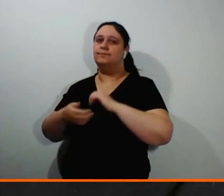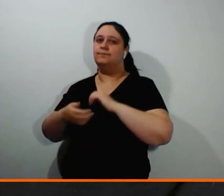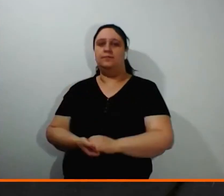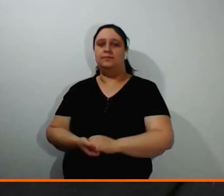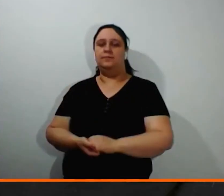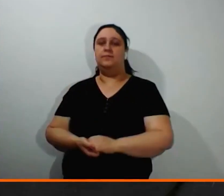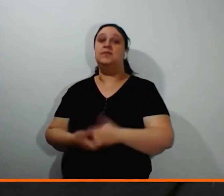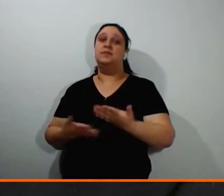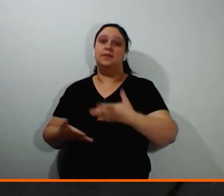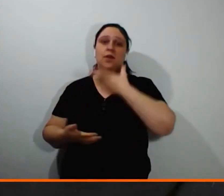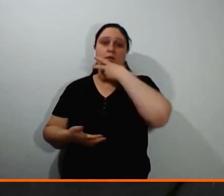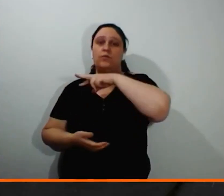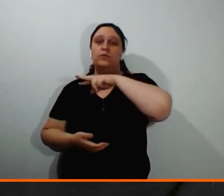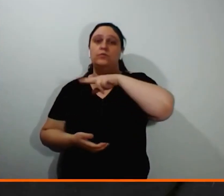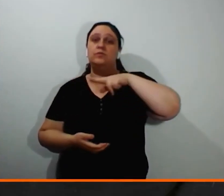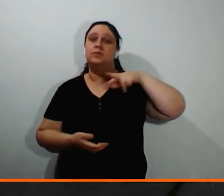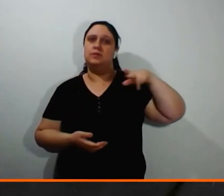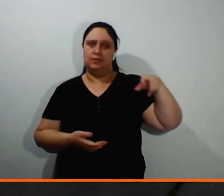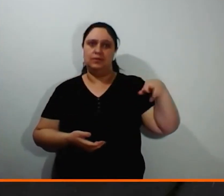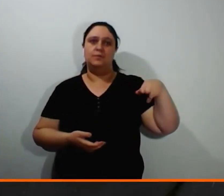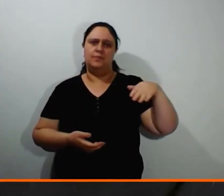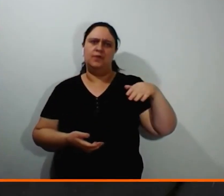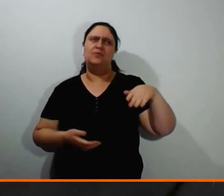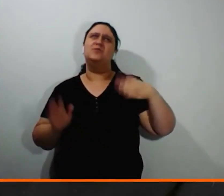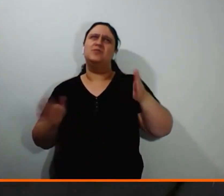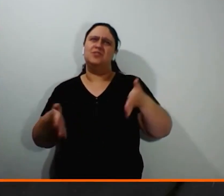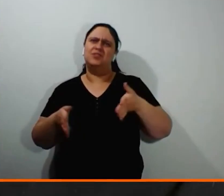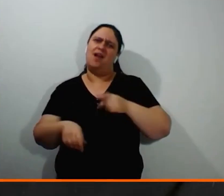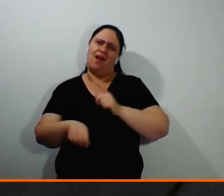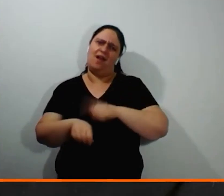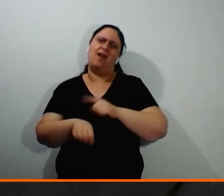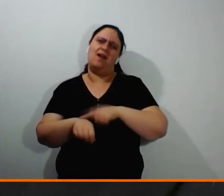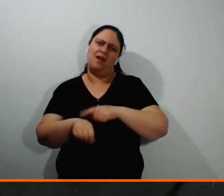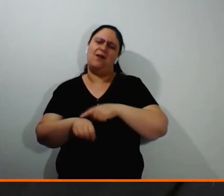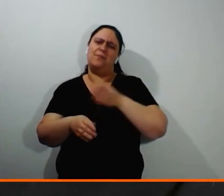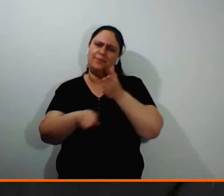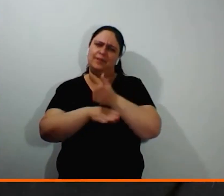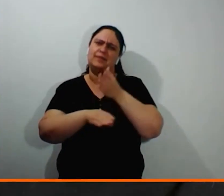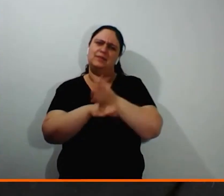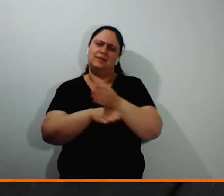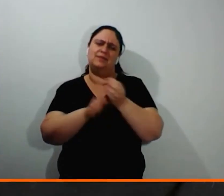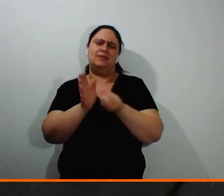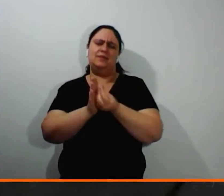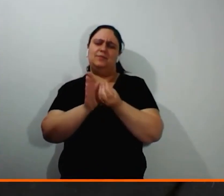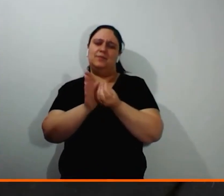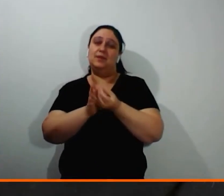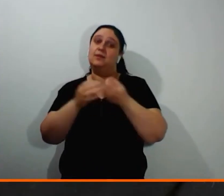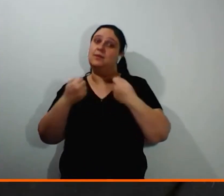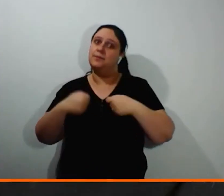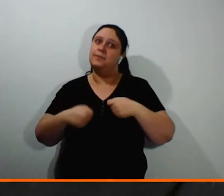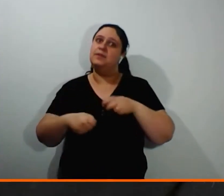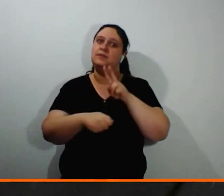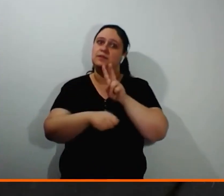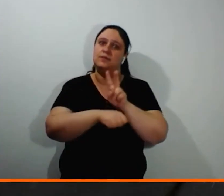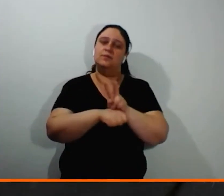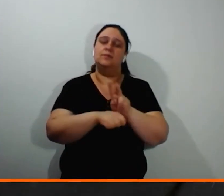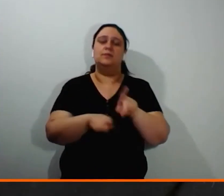com certo tempo de vida da igreja, precisam de ser pastoreados. Amém? E